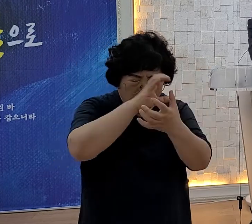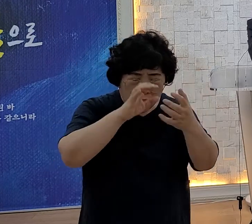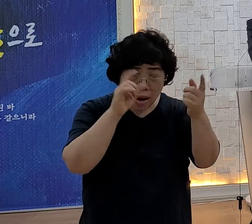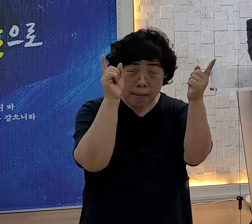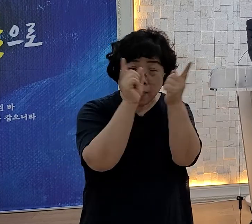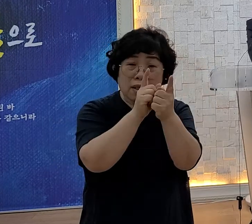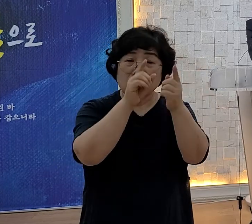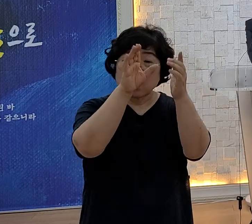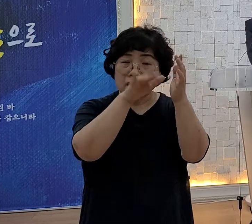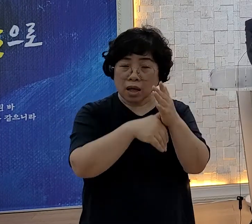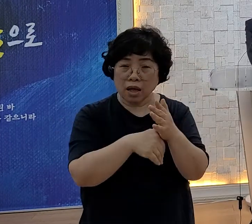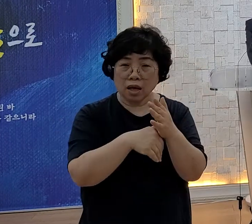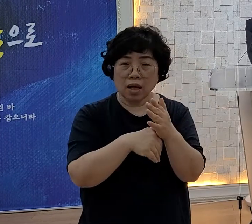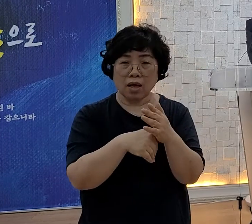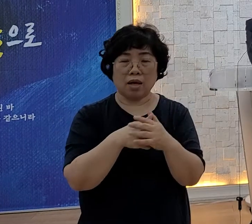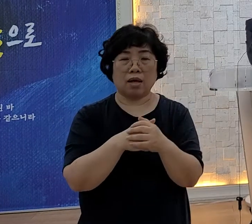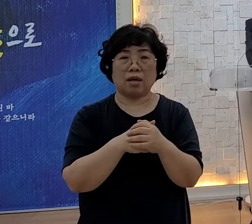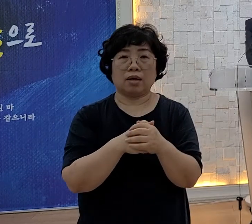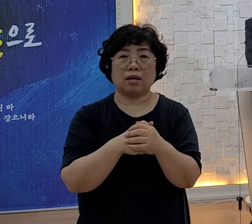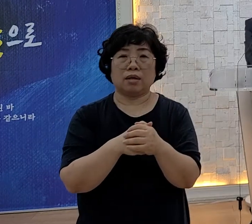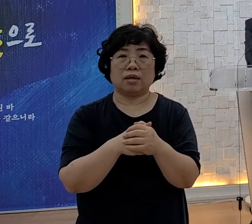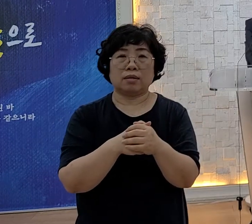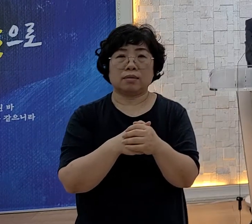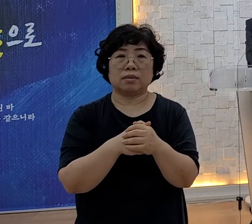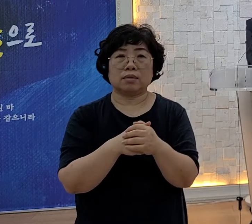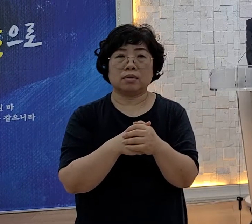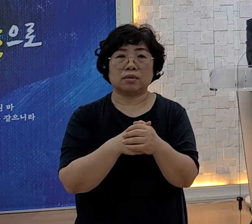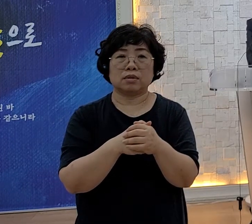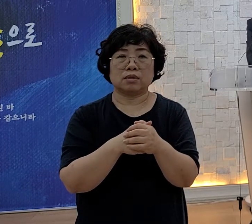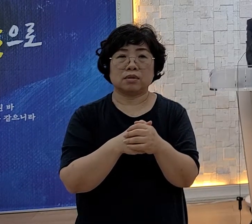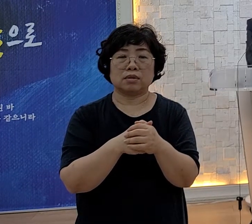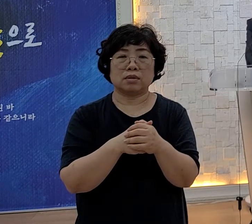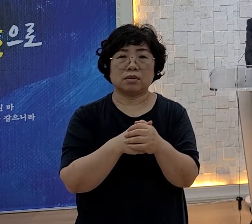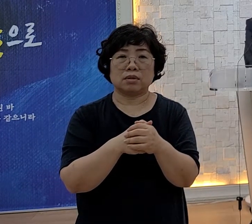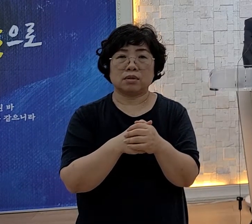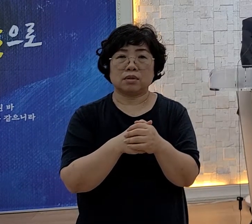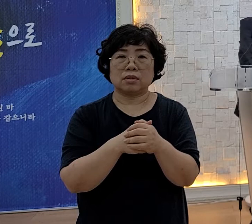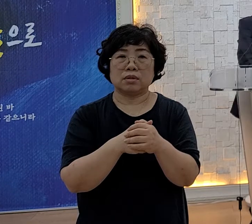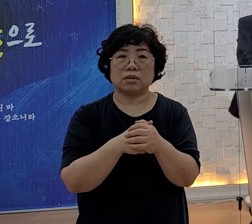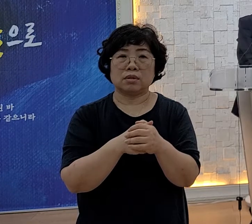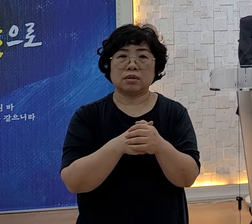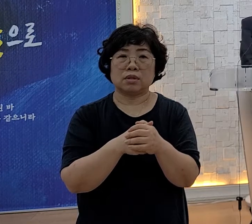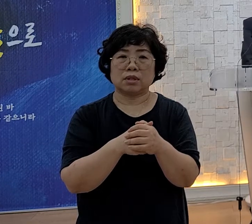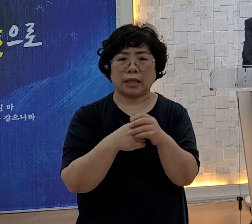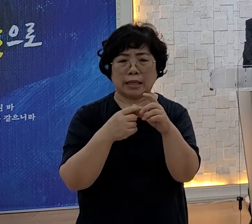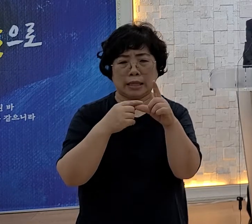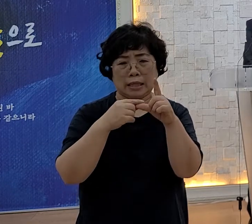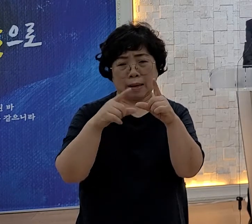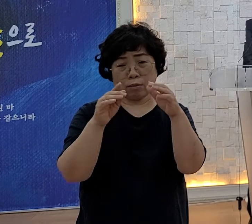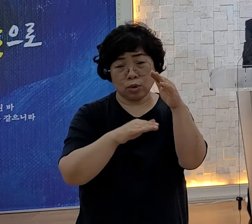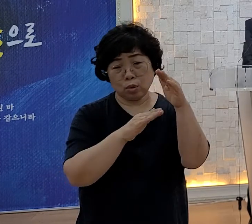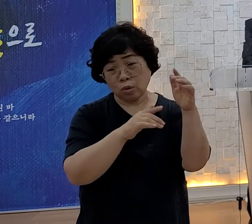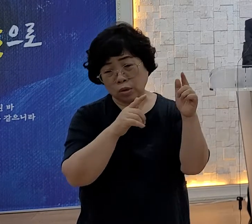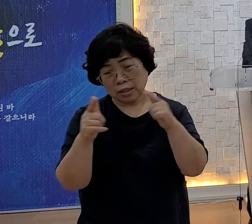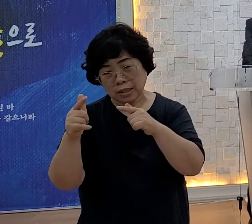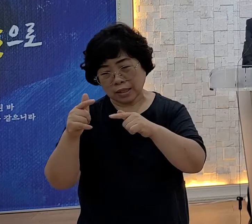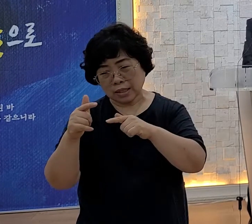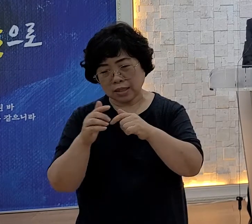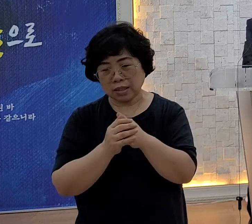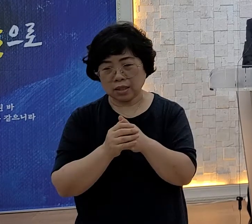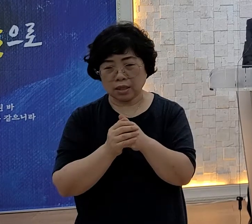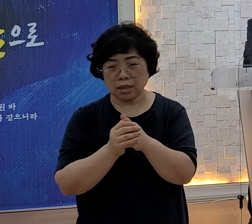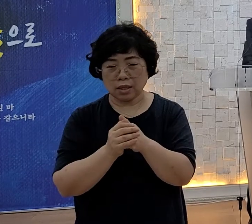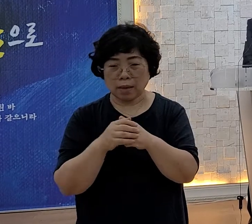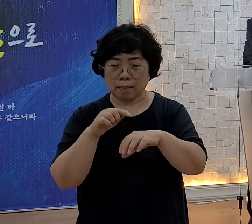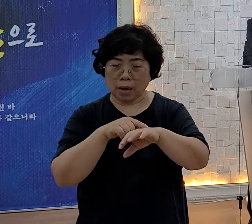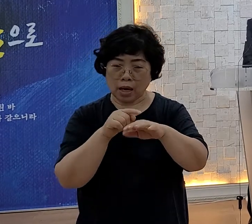환란이 온다고 것까지는 좋아요. 근데 우리가 이 환란을 당할 때에 대부분의 성도들이 어떤 마음으로